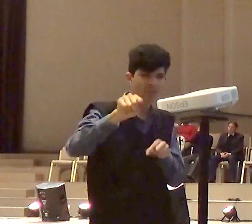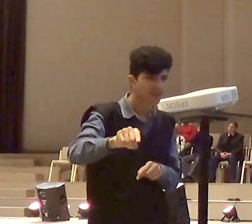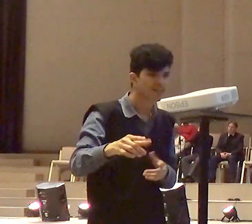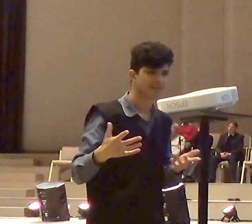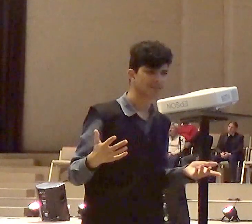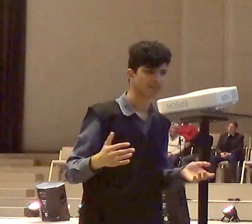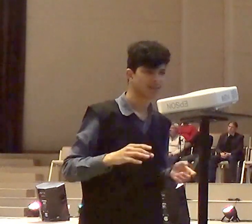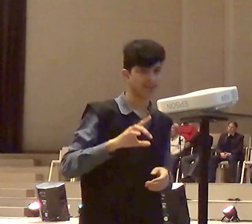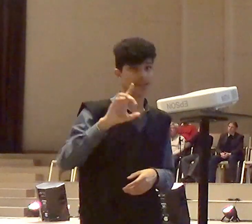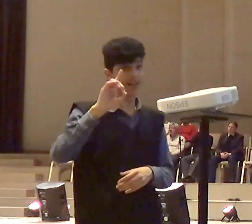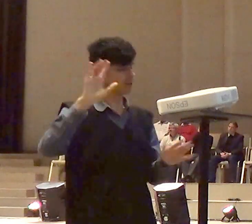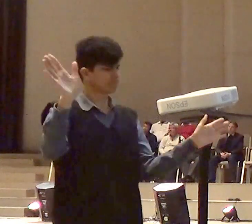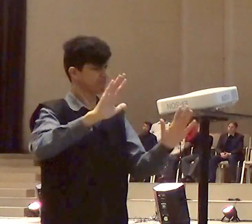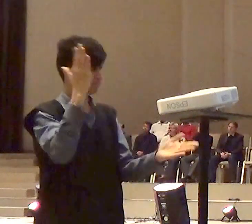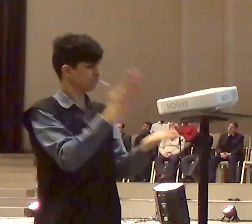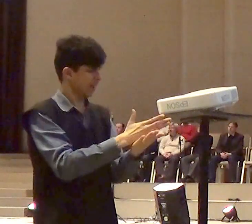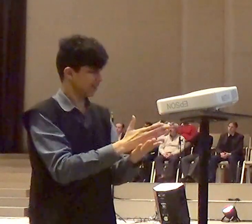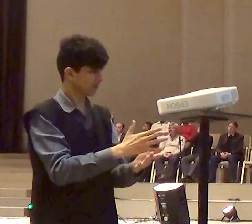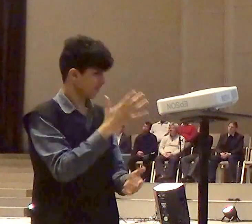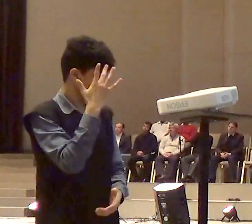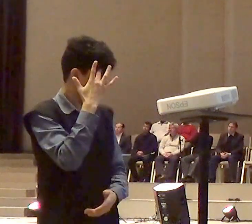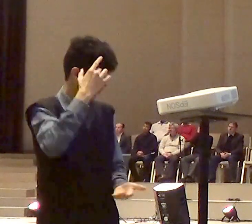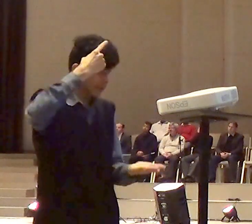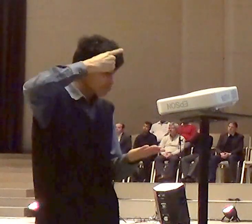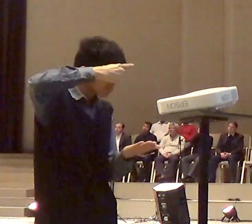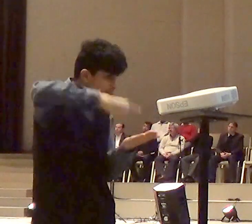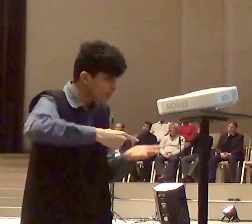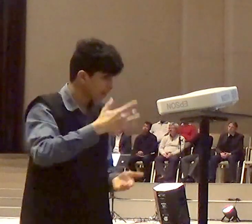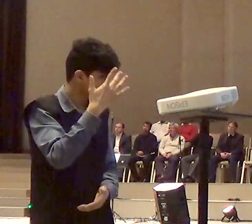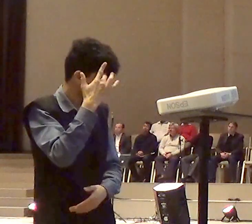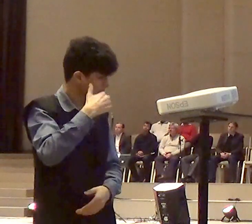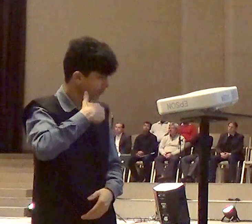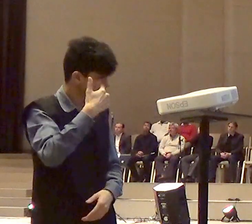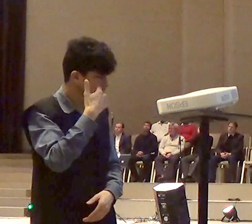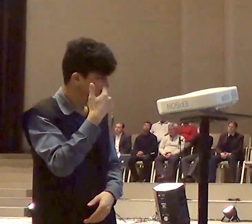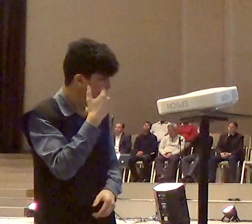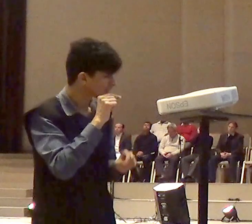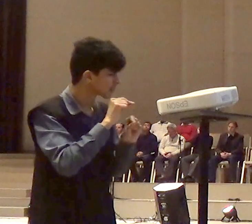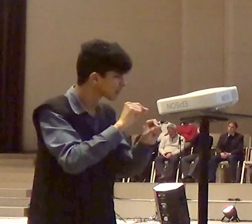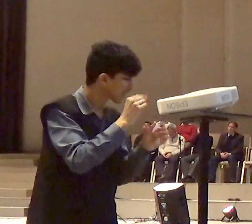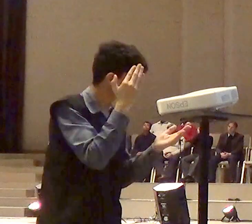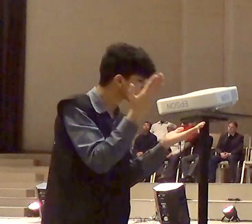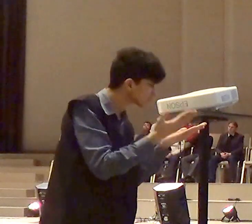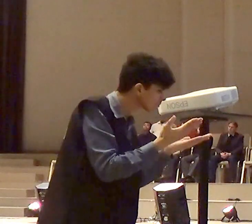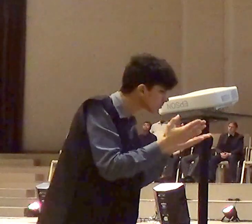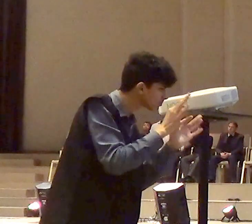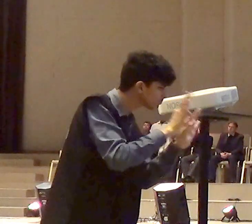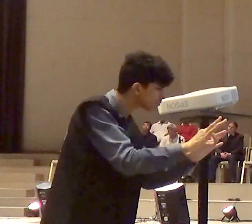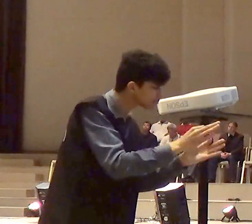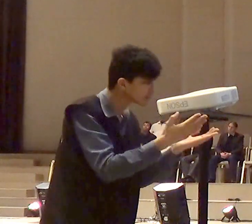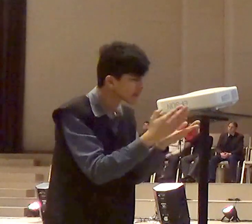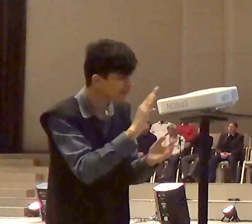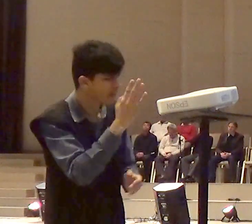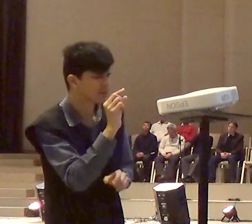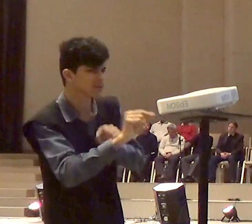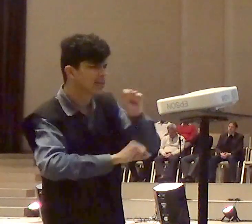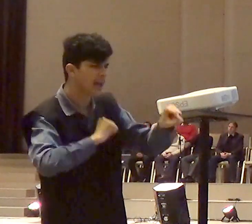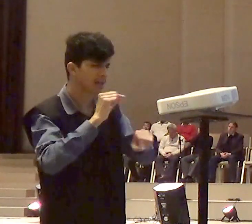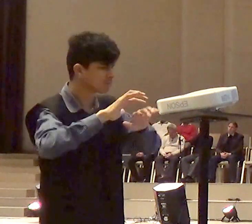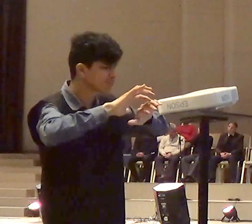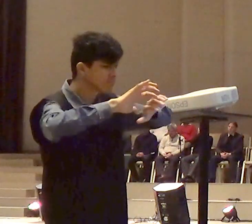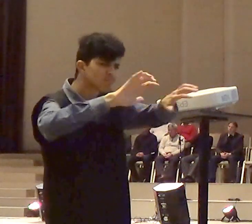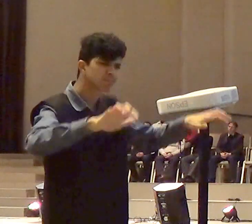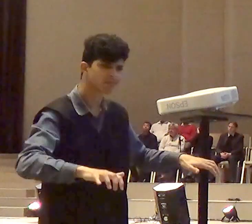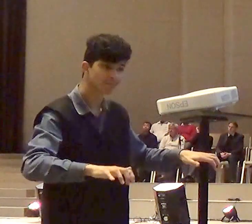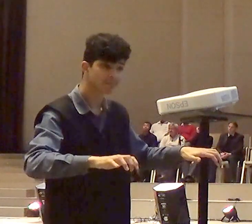julgar de novo Porque não são capaz de olhar para o seu próprio coração nessa manhã